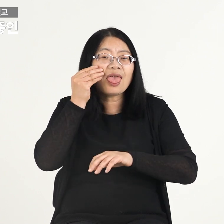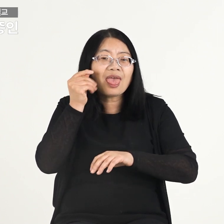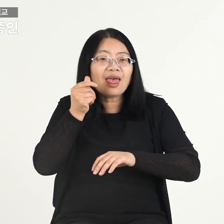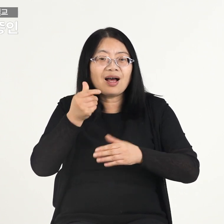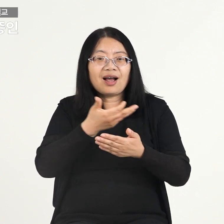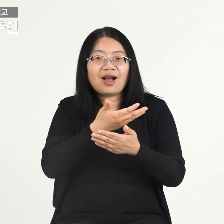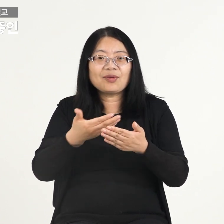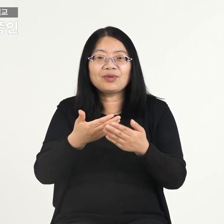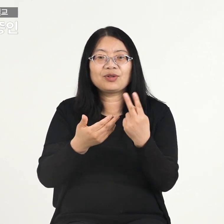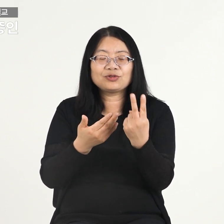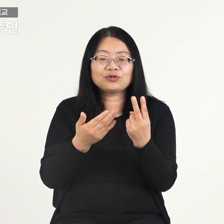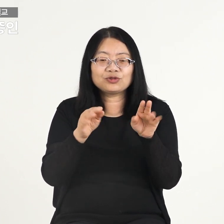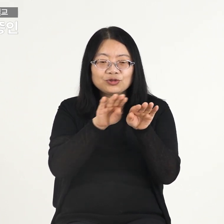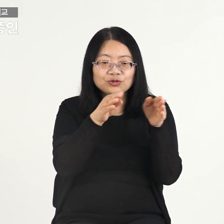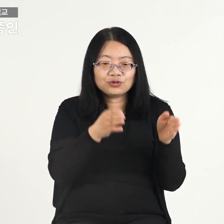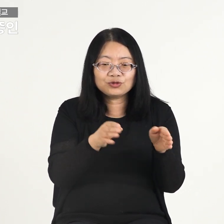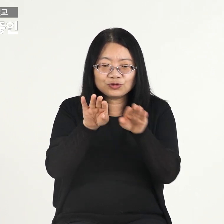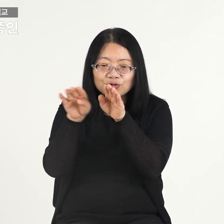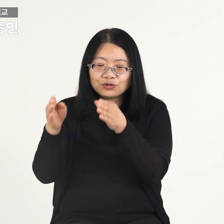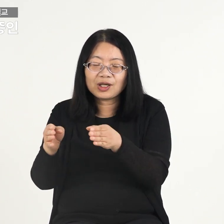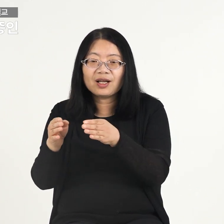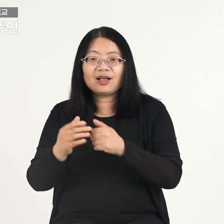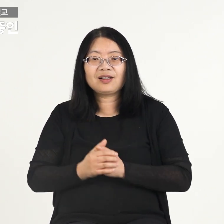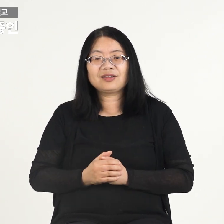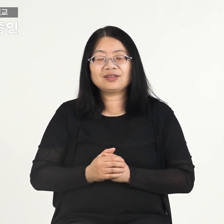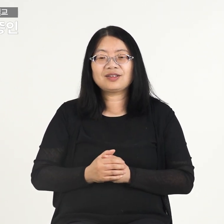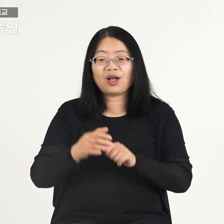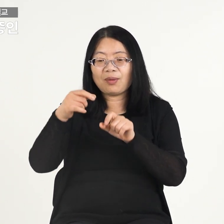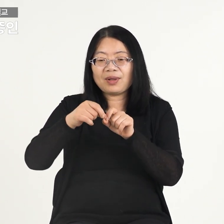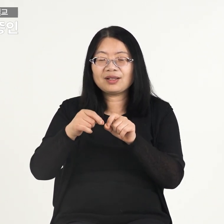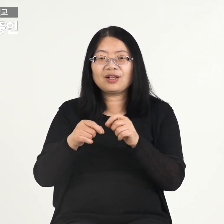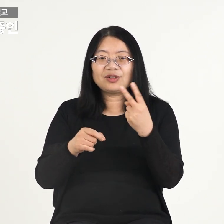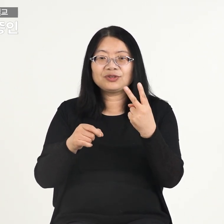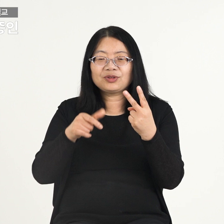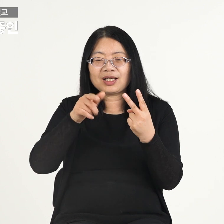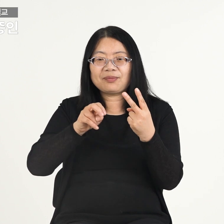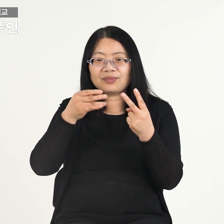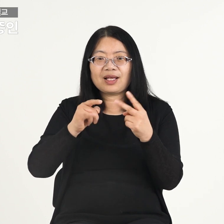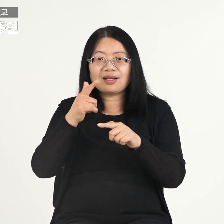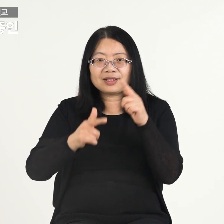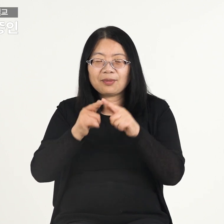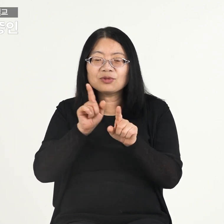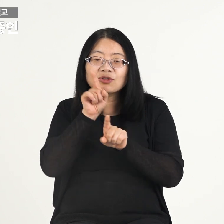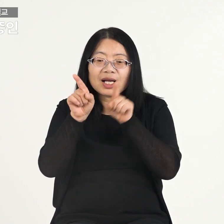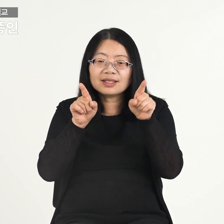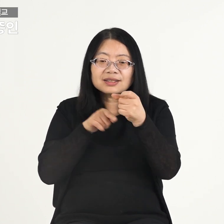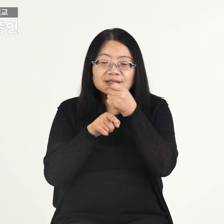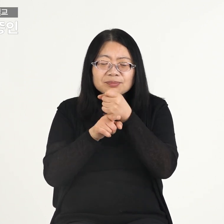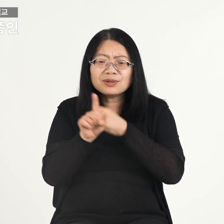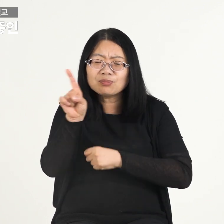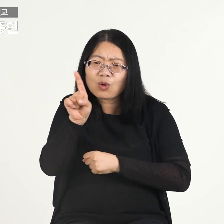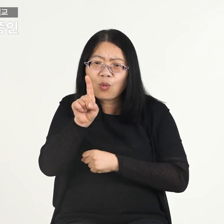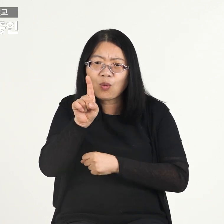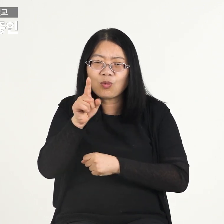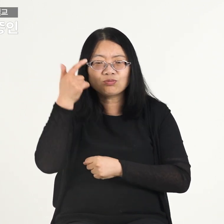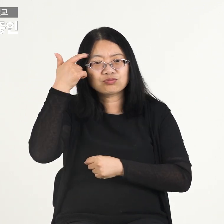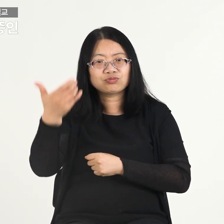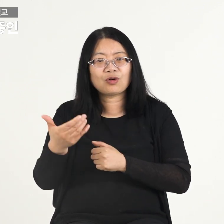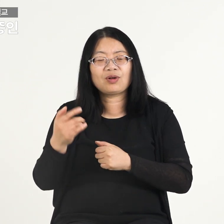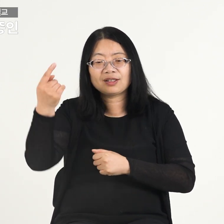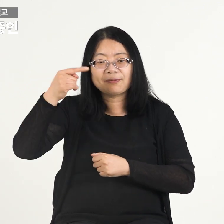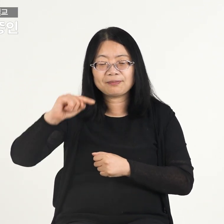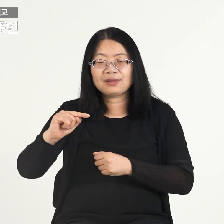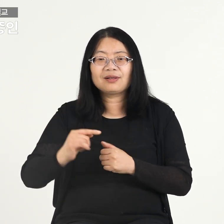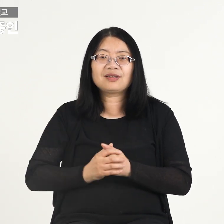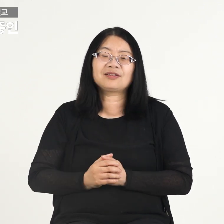흘리는 두 관 옆에 있는 이 감람나무 두 가지는 무슨 뜻입니까? 라고 물었어요. 다음